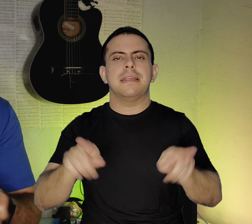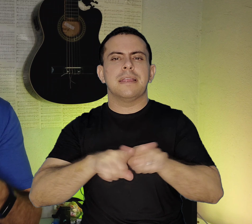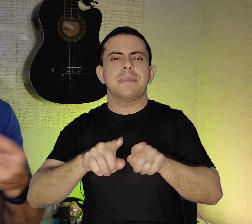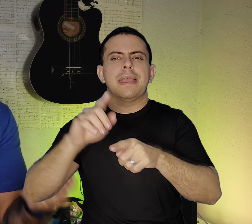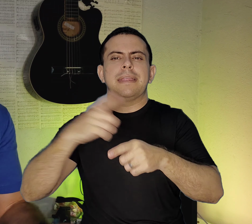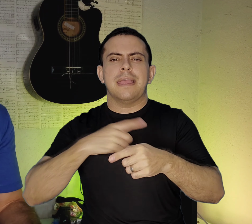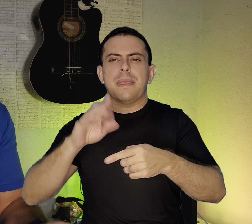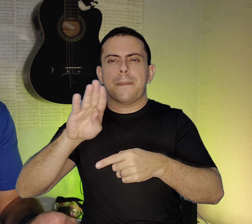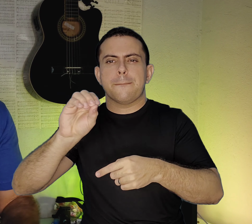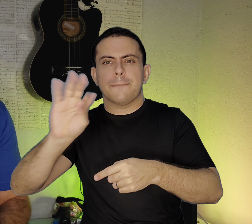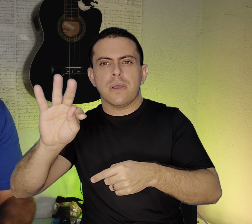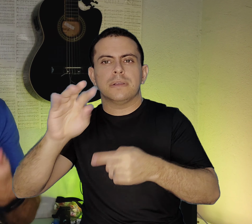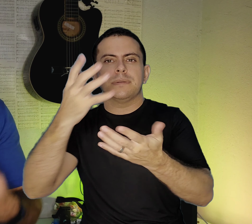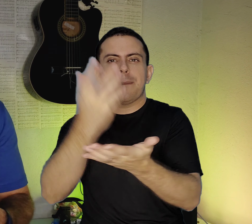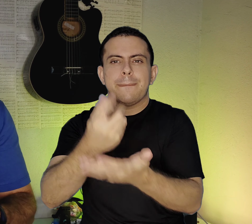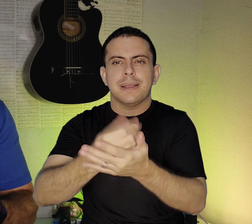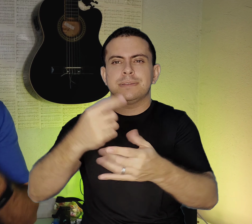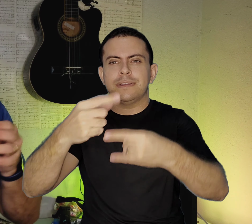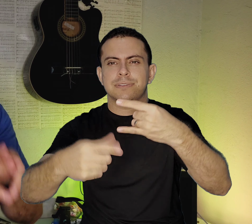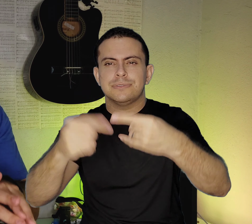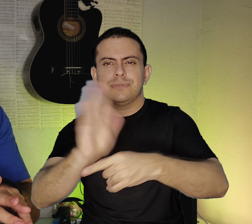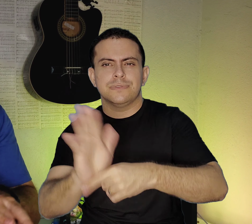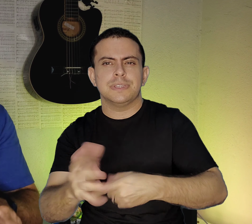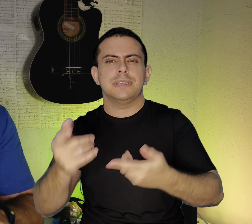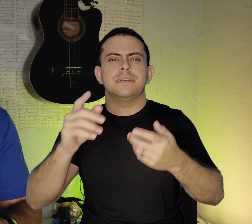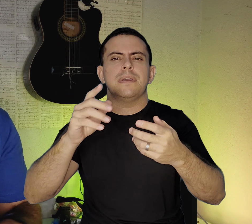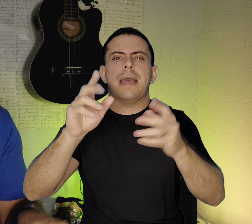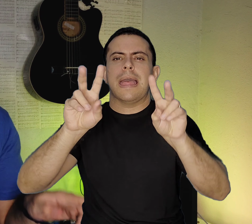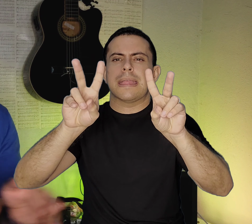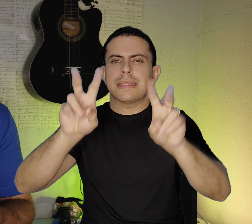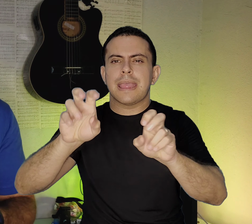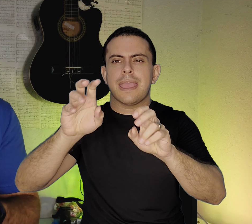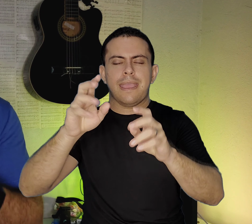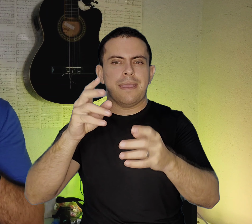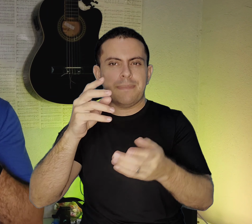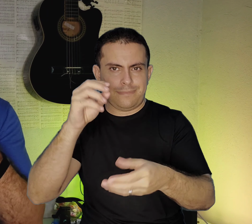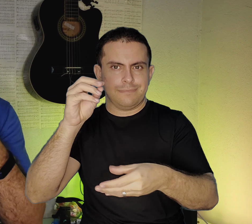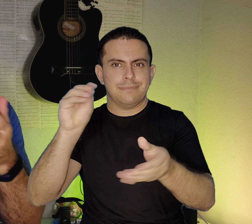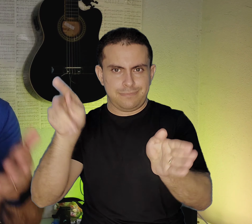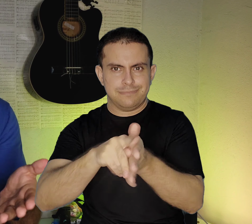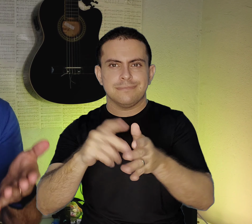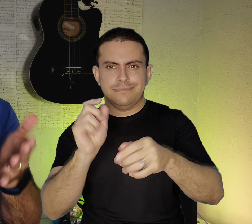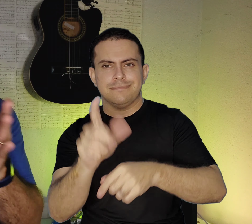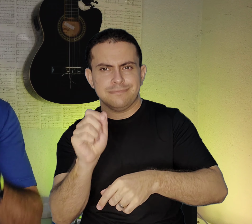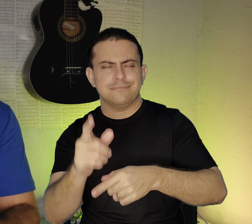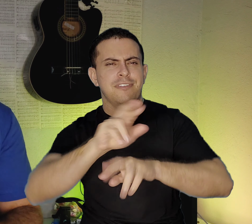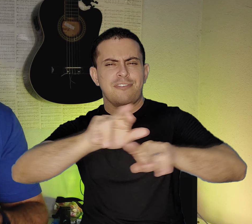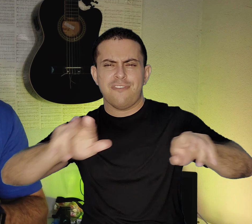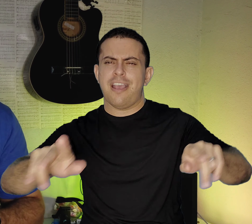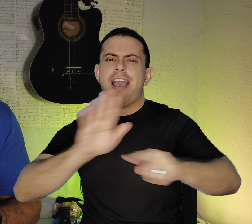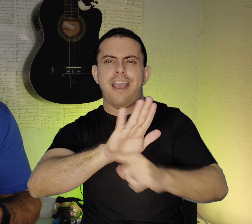YouTube Baixar temas para o Telegram Então tem vários bots aí que lhe ajudam,